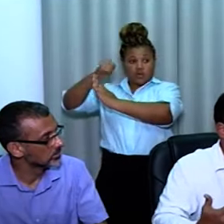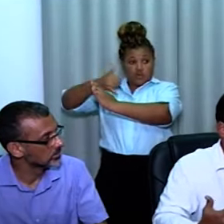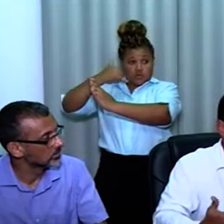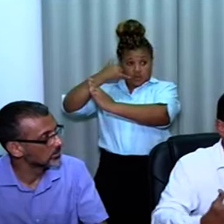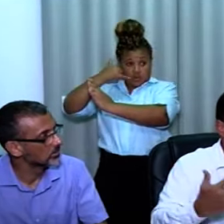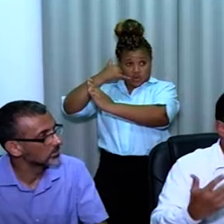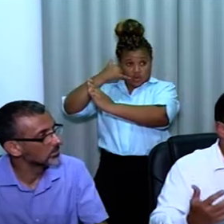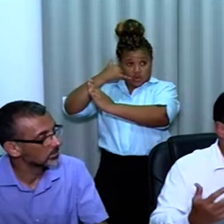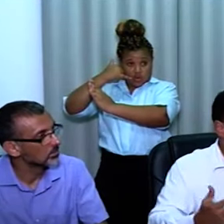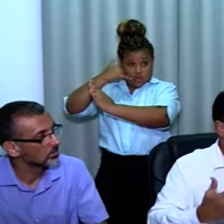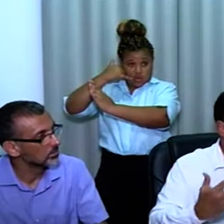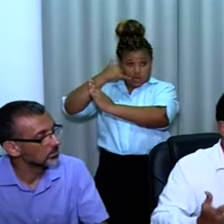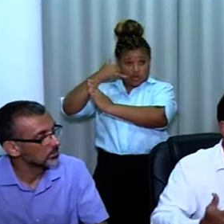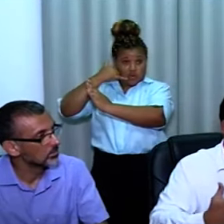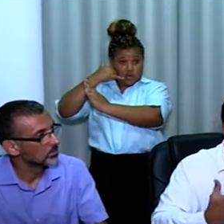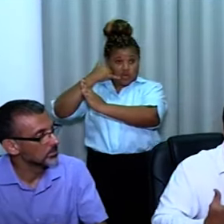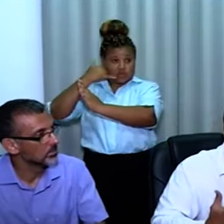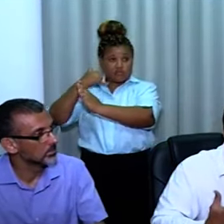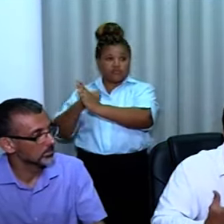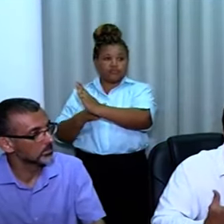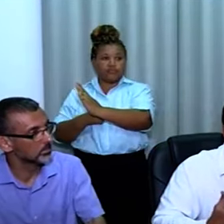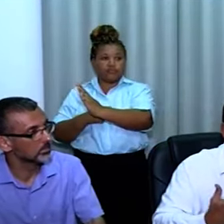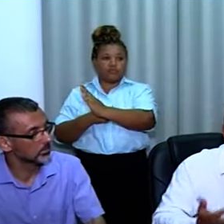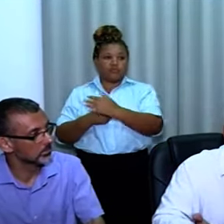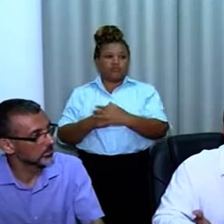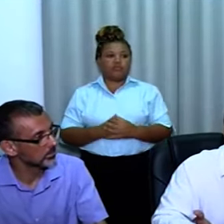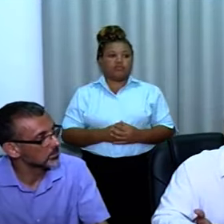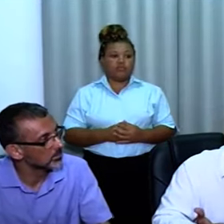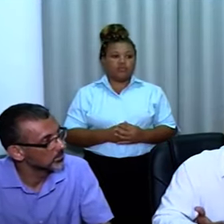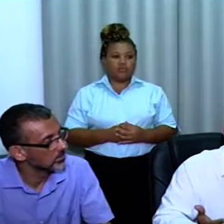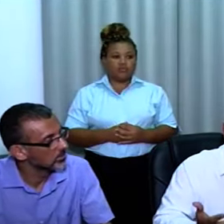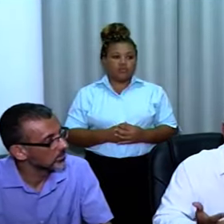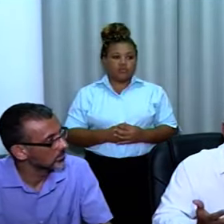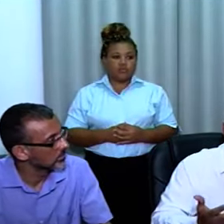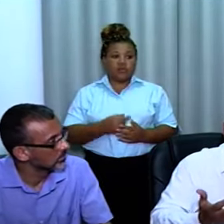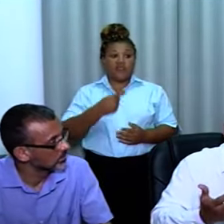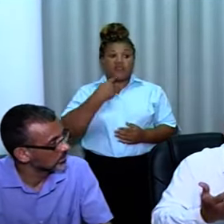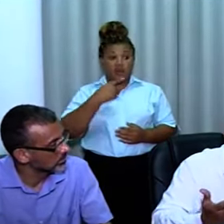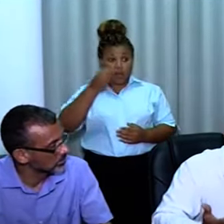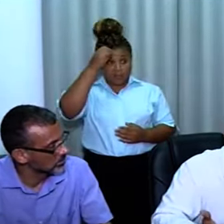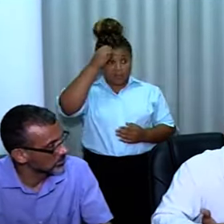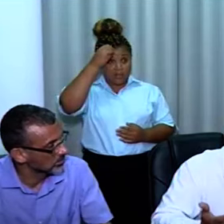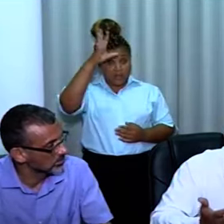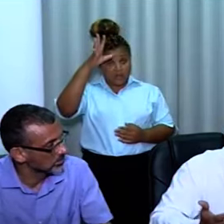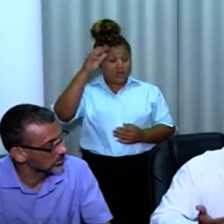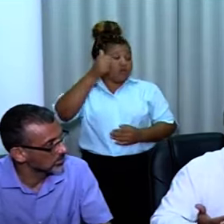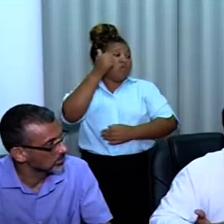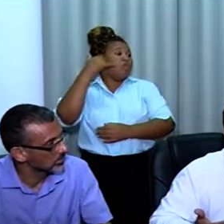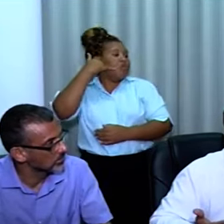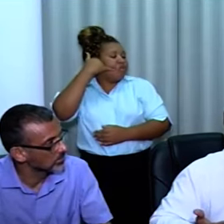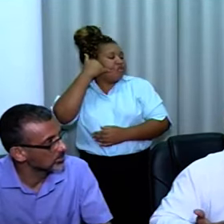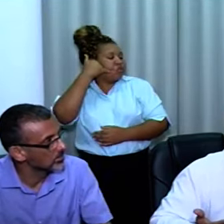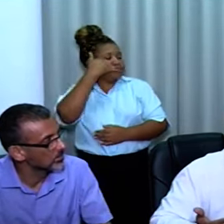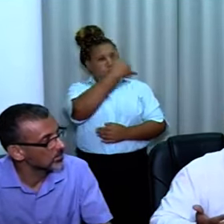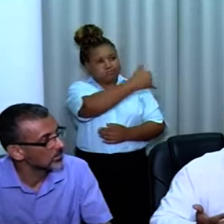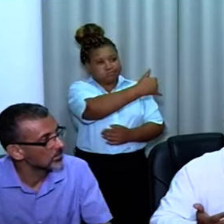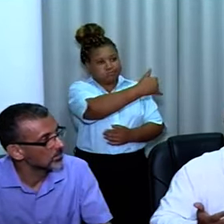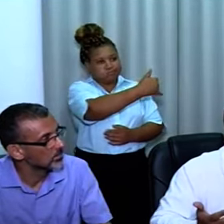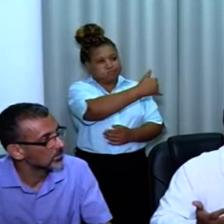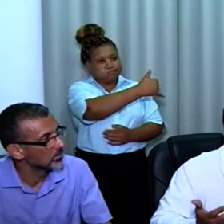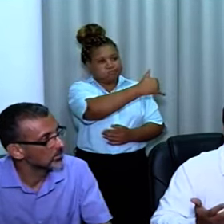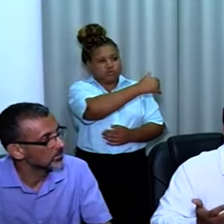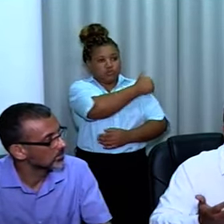fais l'hôpital, tu fais une clinique, et tu dis, vous passez sur vous, tu es content de le service. Il est important pour nous ne pas habiller ça 141 à cause